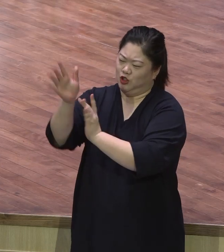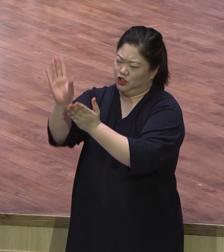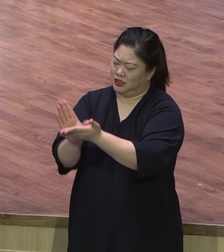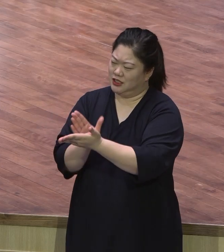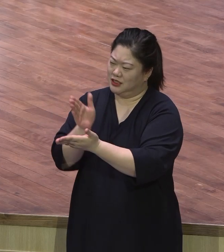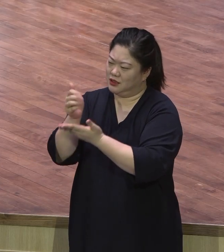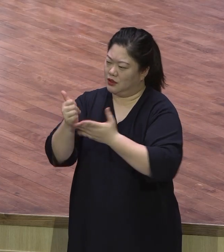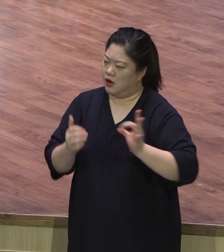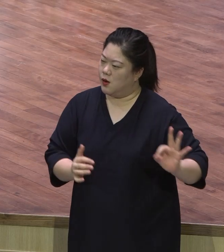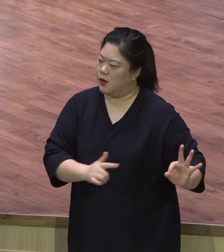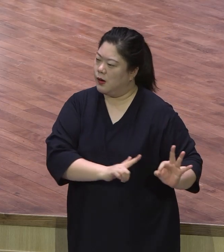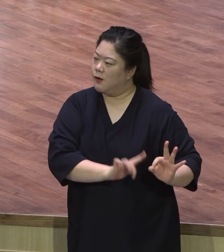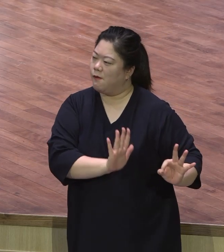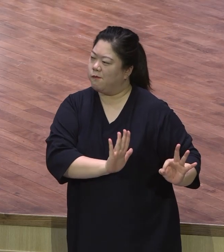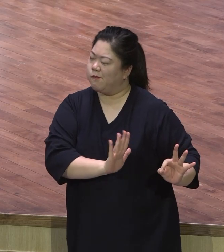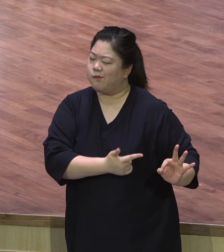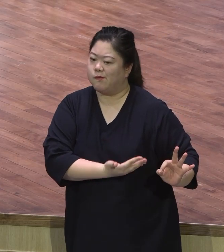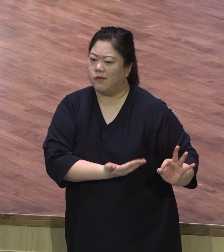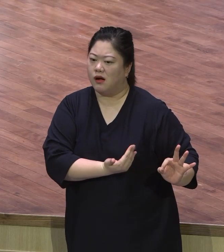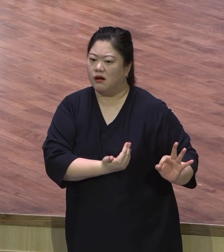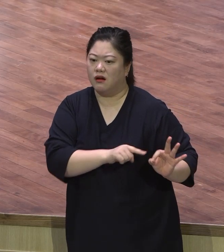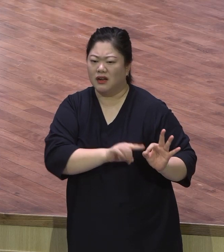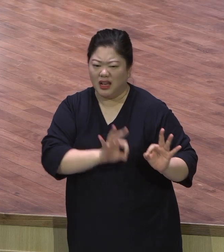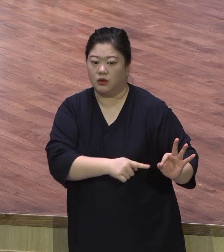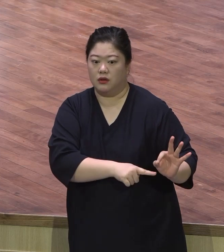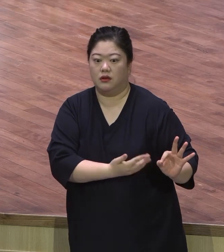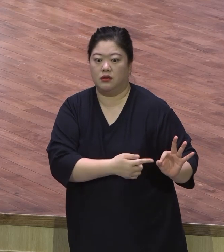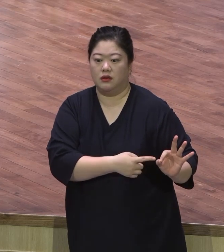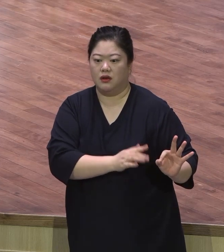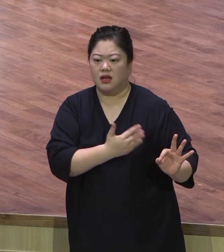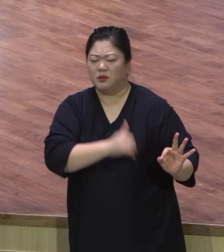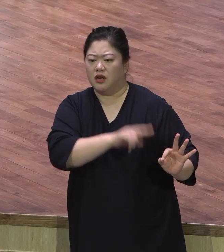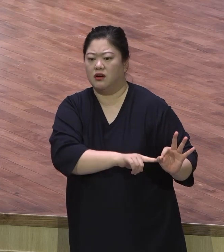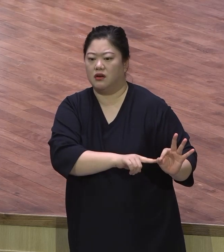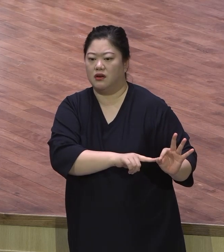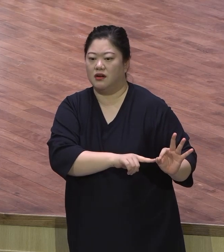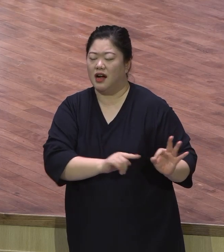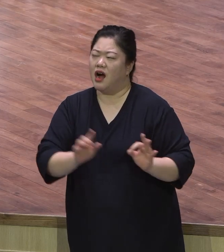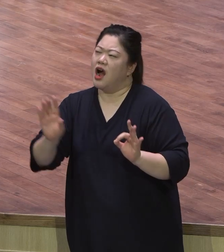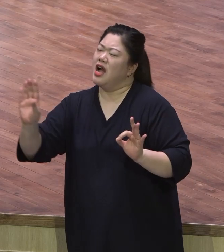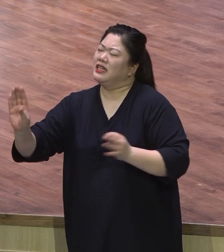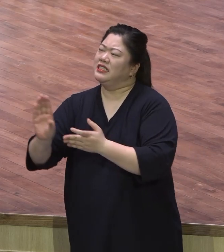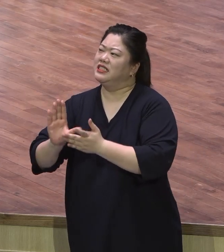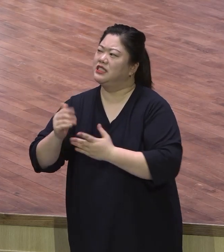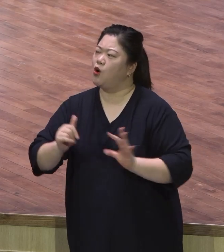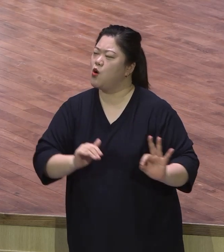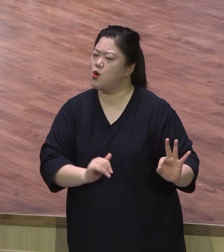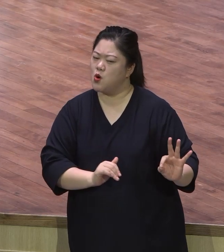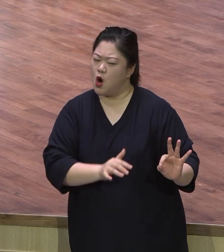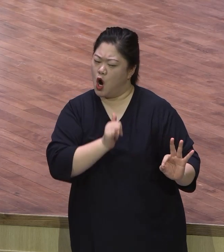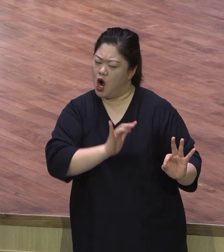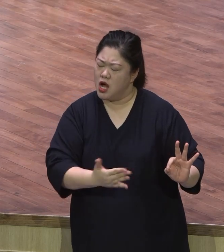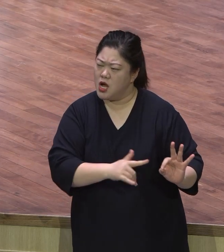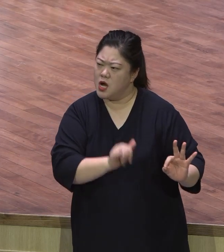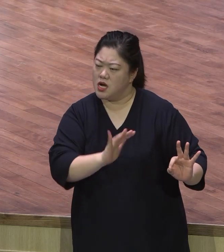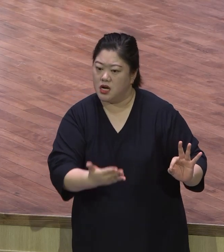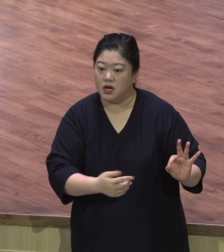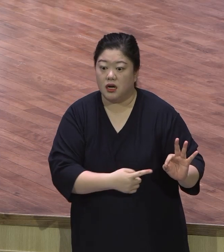돈이야 내 그리스도는 돈이야 돈이 모든 문제 해결자야 딱 박혀있어요